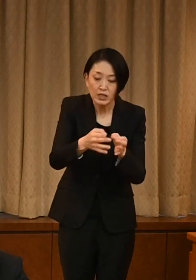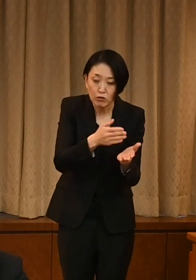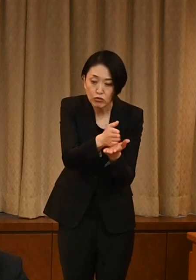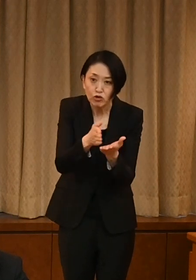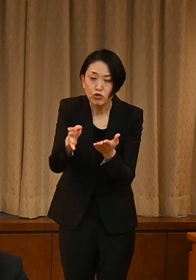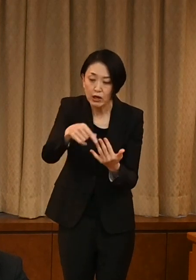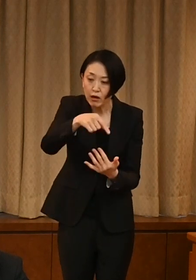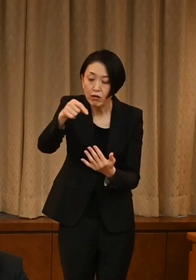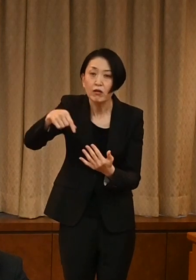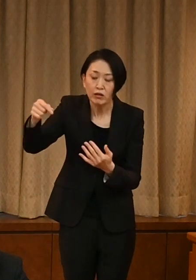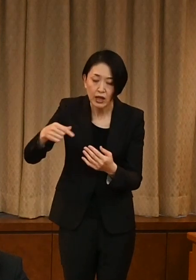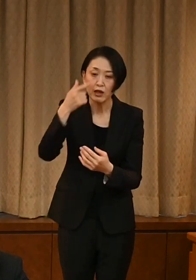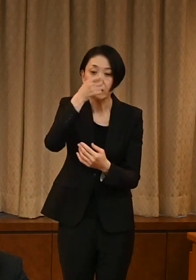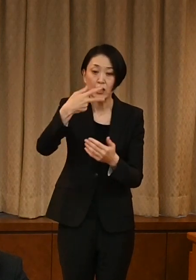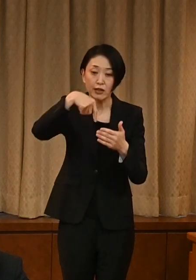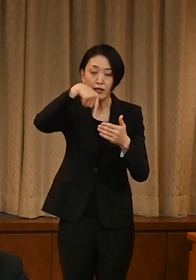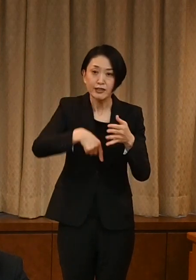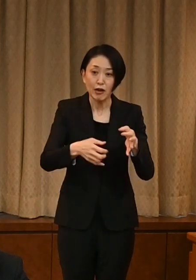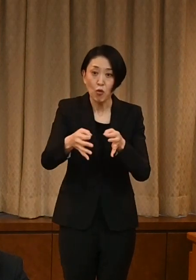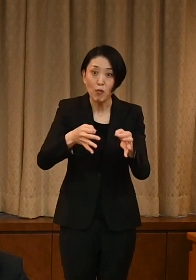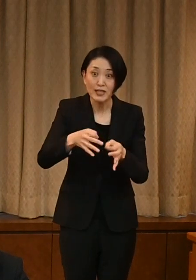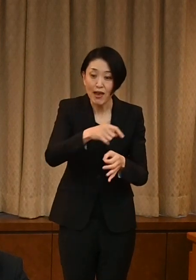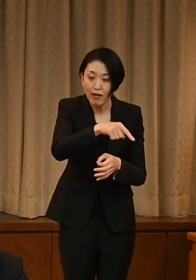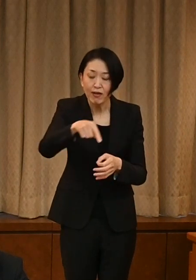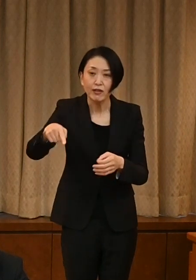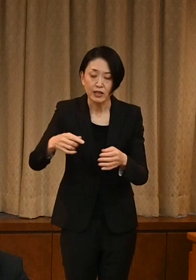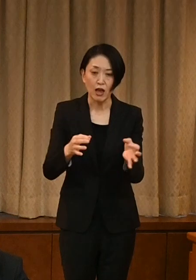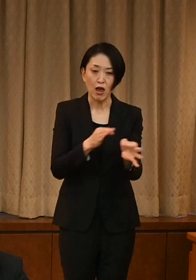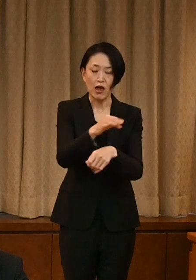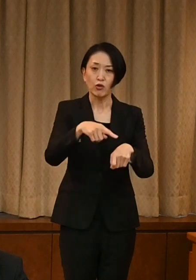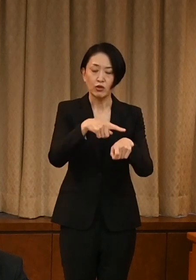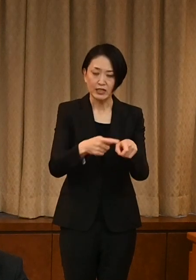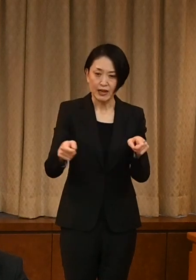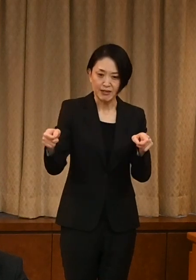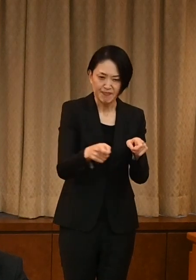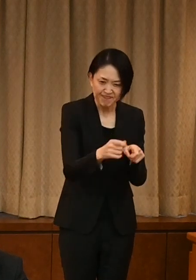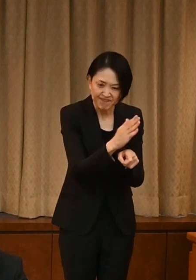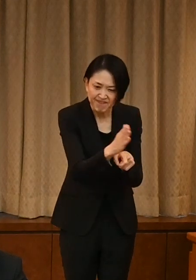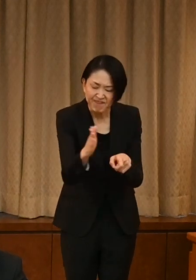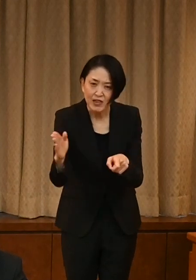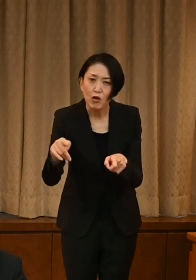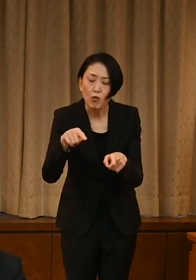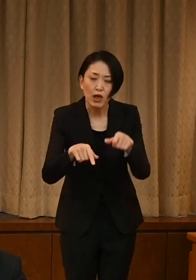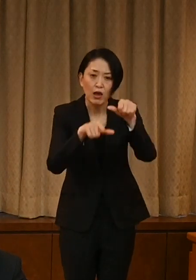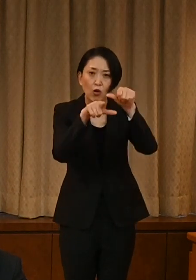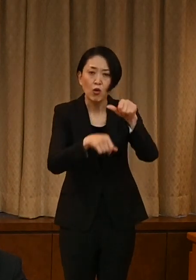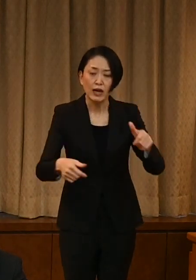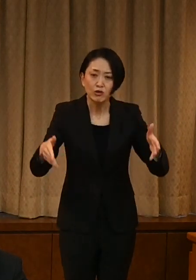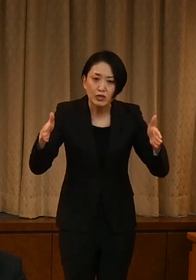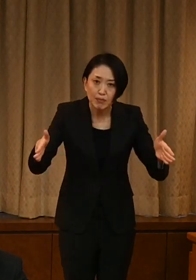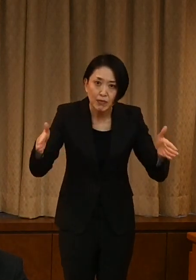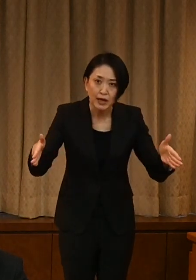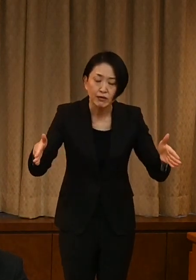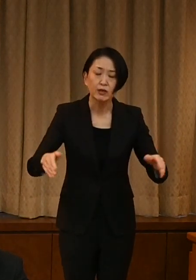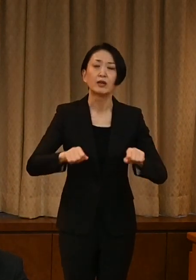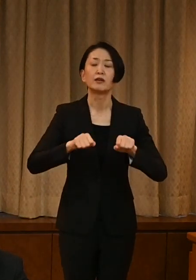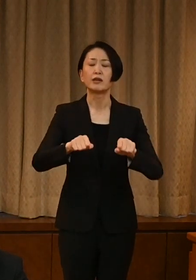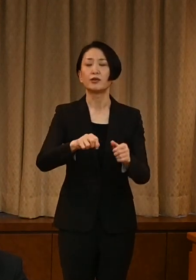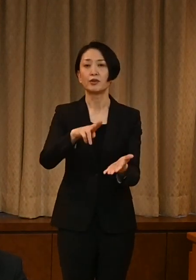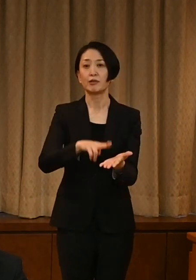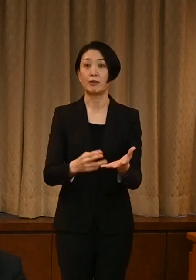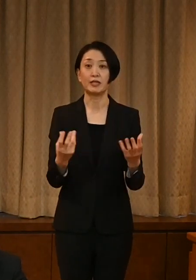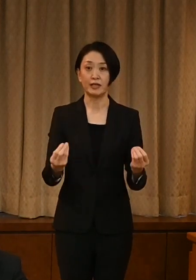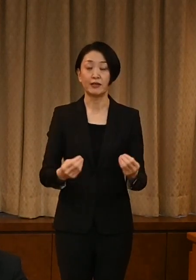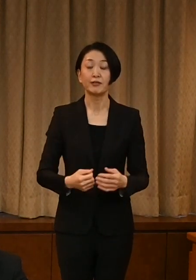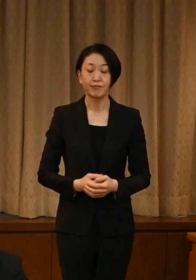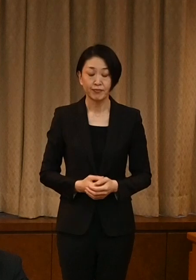仙台市内の飲食店に対する時短要請を今月末まで継続することにいたします。次に